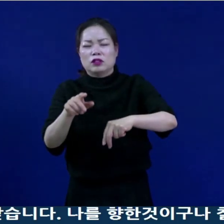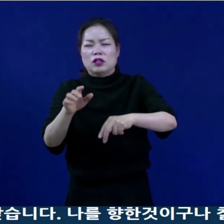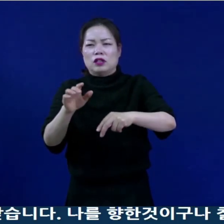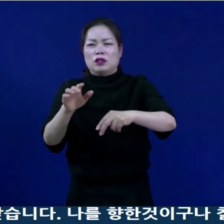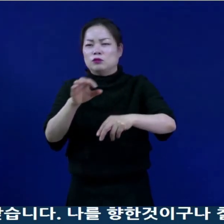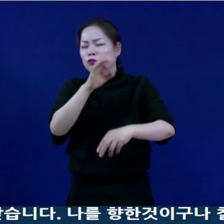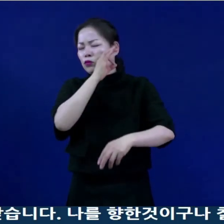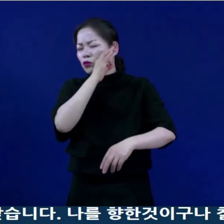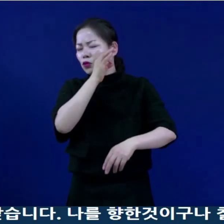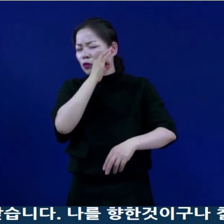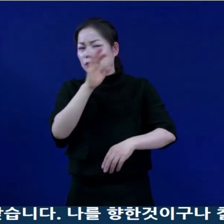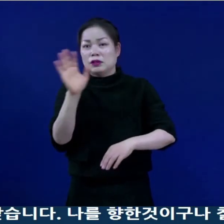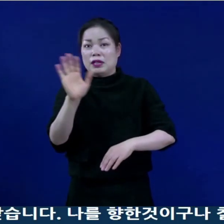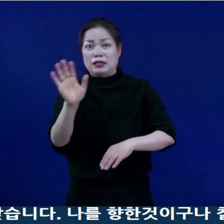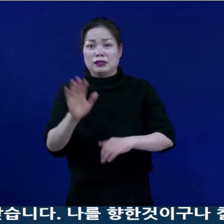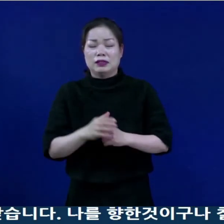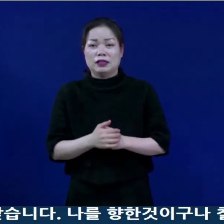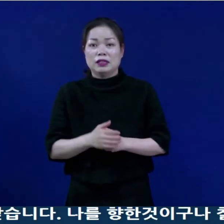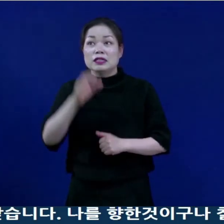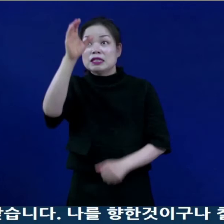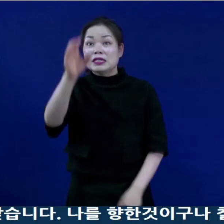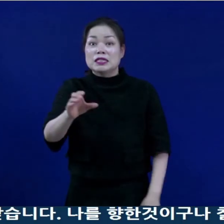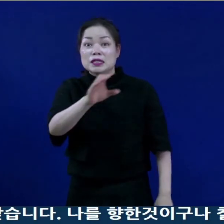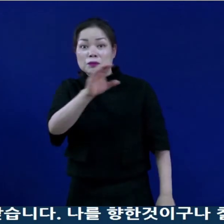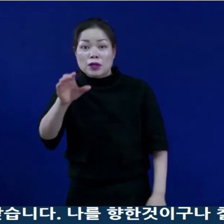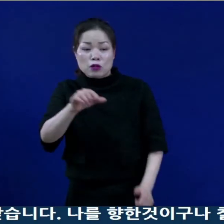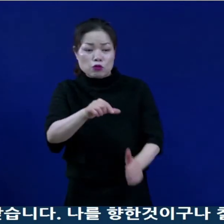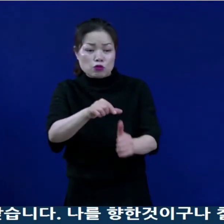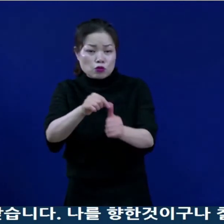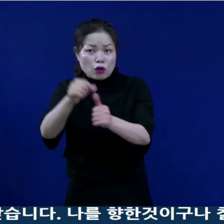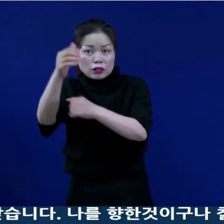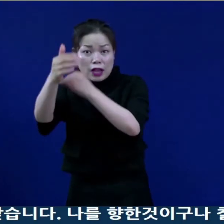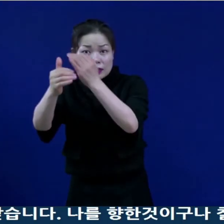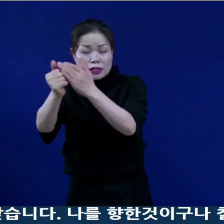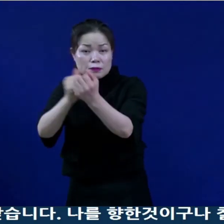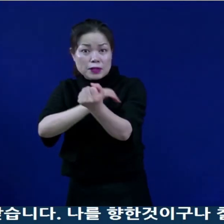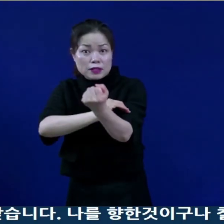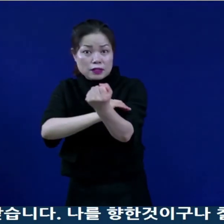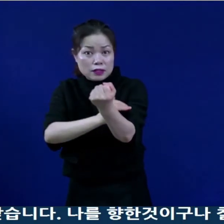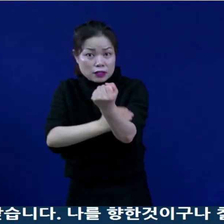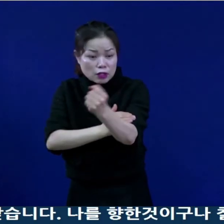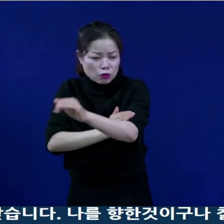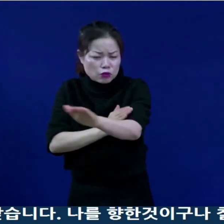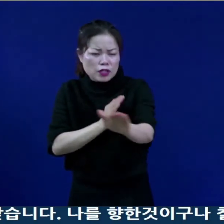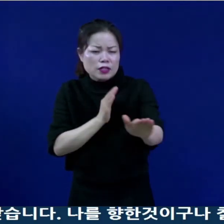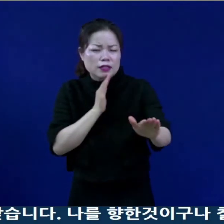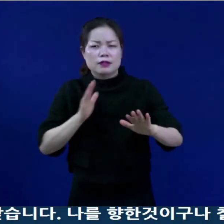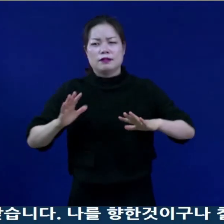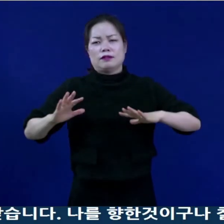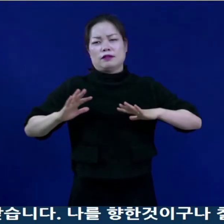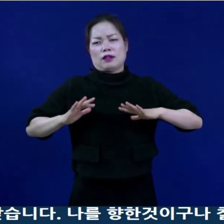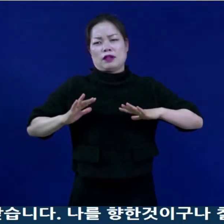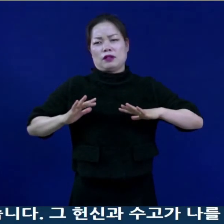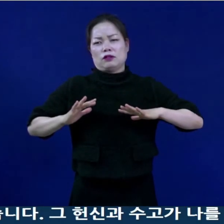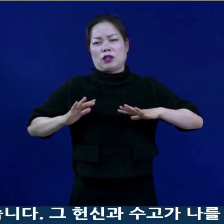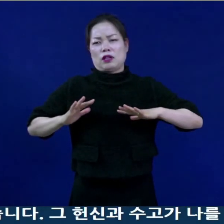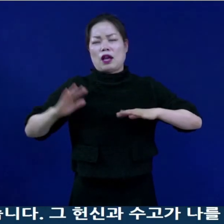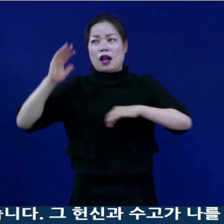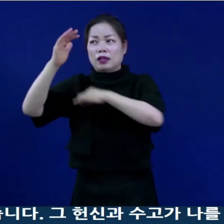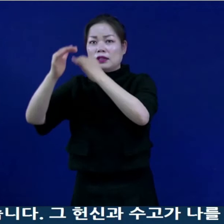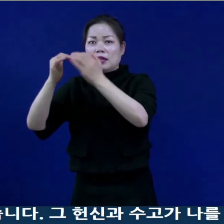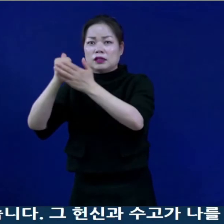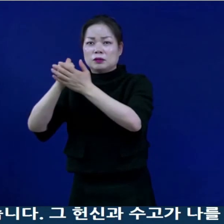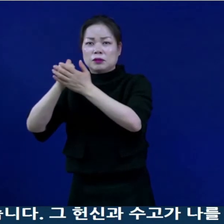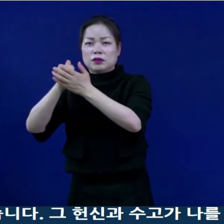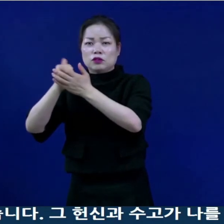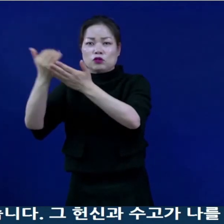수가 없습니다. 십자가는 구원을 주신 하나님의 능력이 되고 우리의 진정한 자랑이 되고 그것이 하나님의